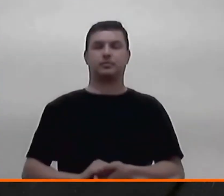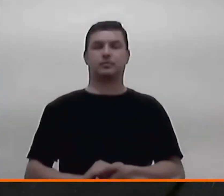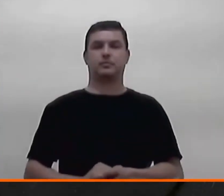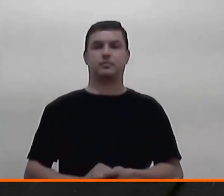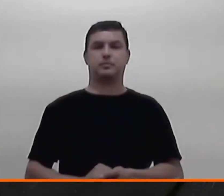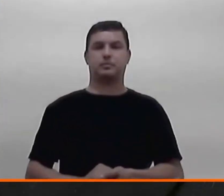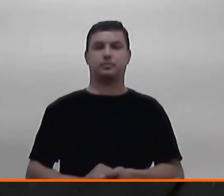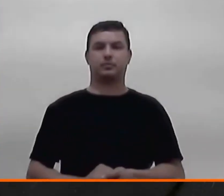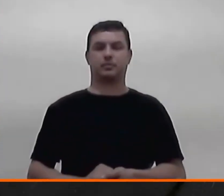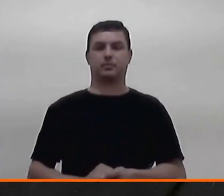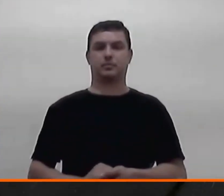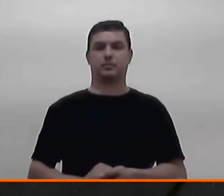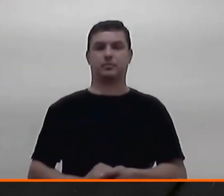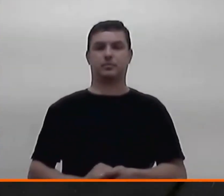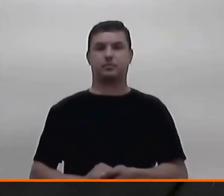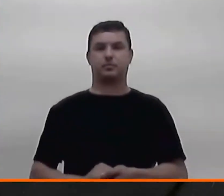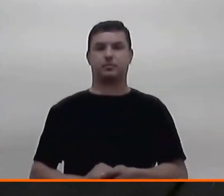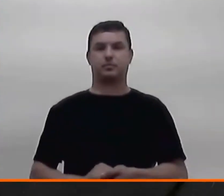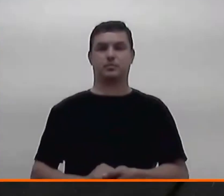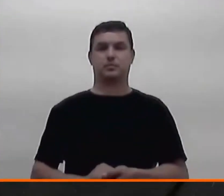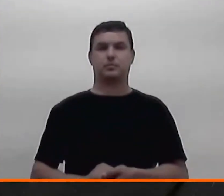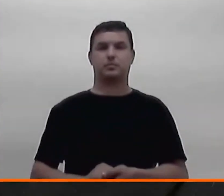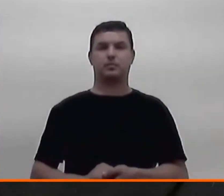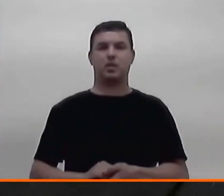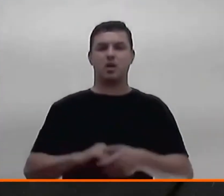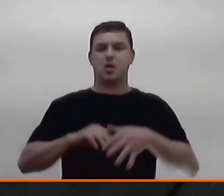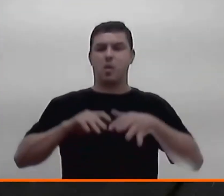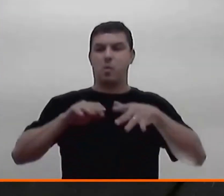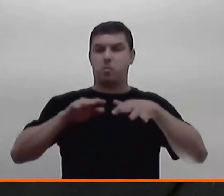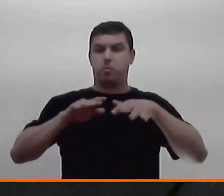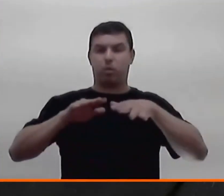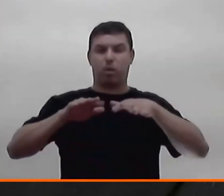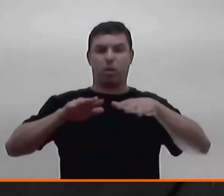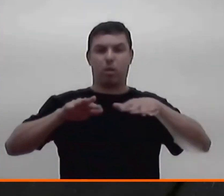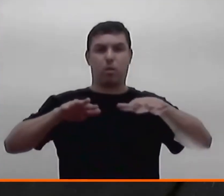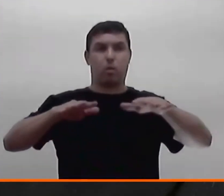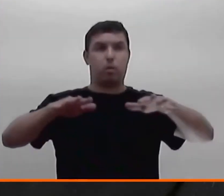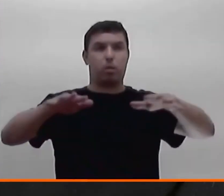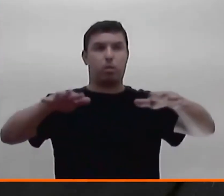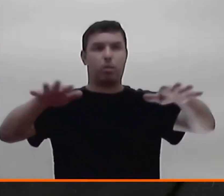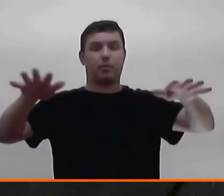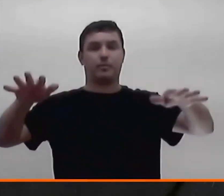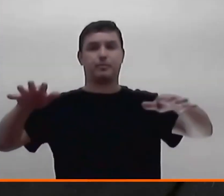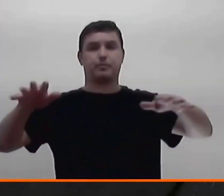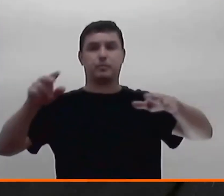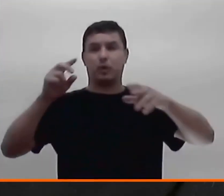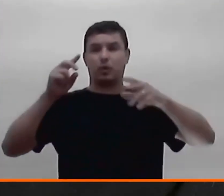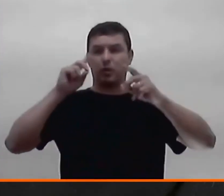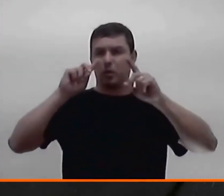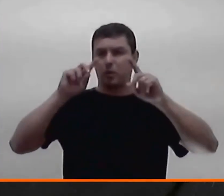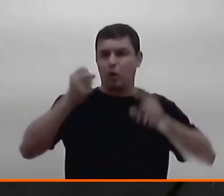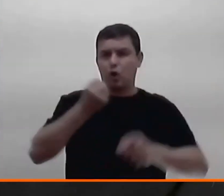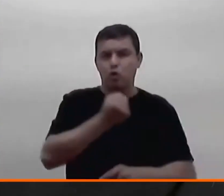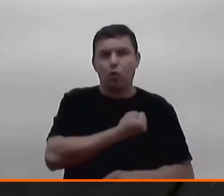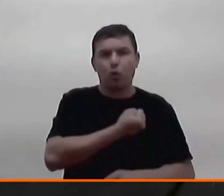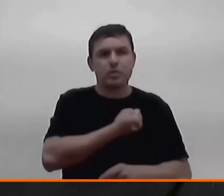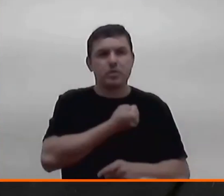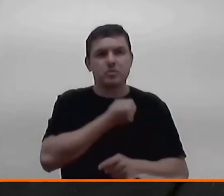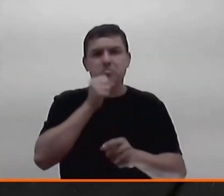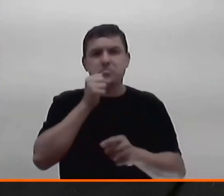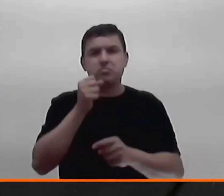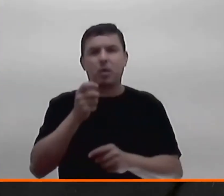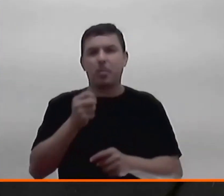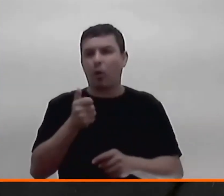do que a gota de orvalho, né? Gota de orvalho no seio da aurora. Diz a